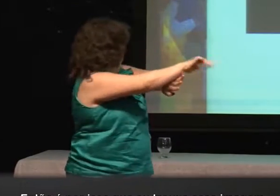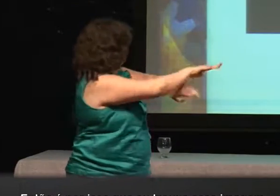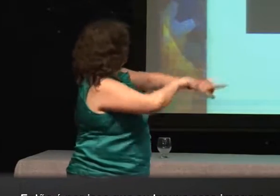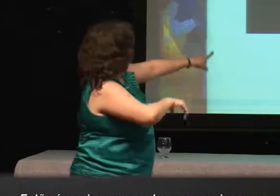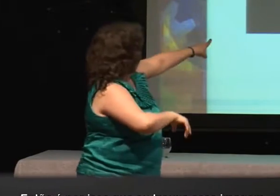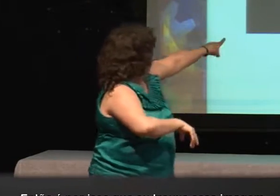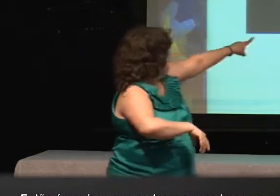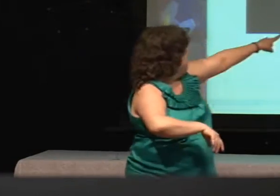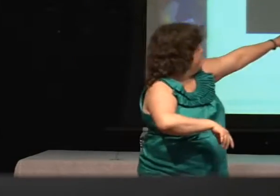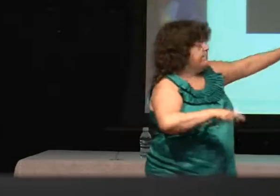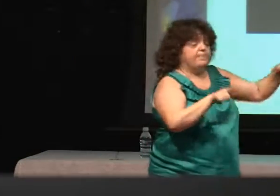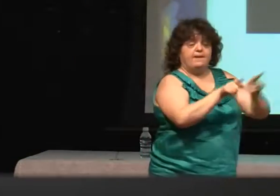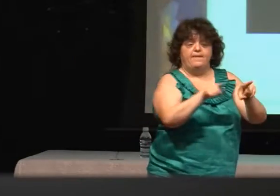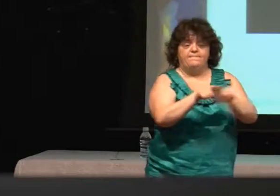essa imagem.